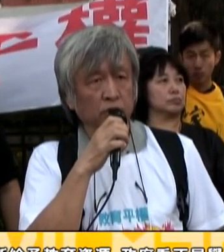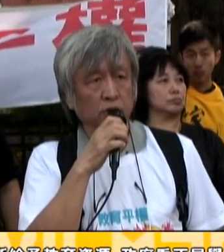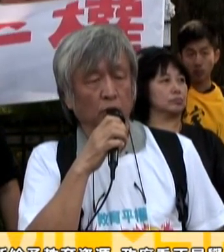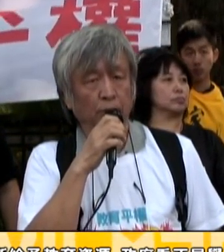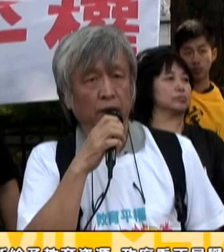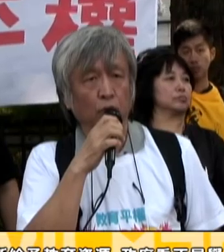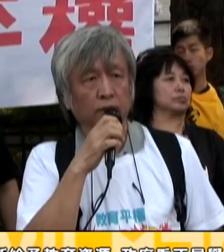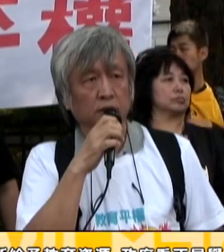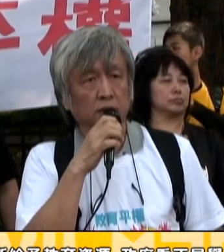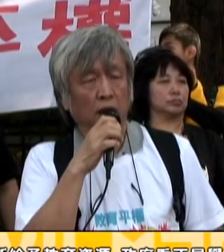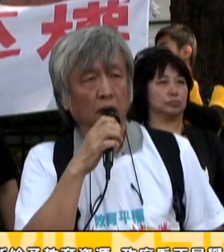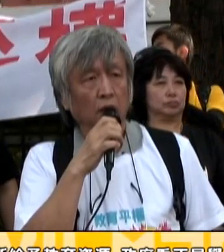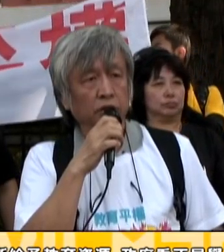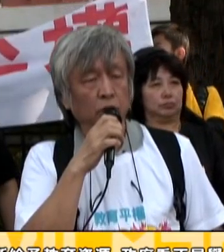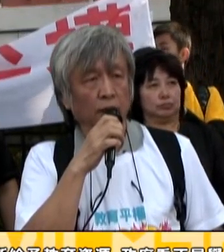的思考，希望能通令